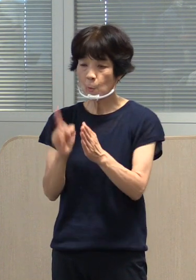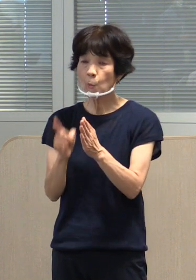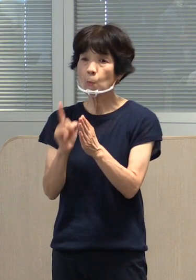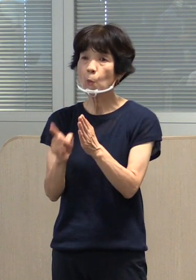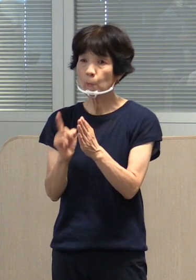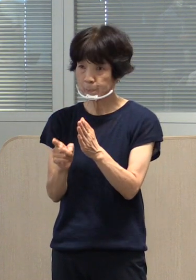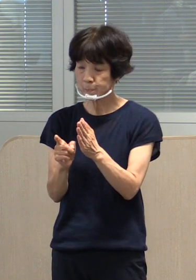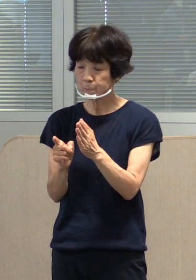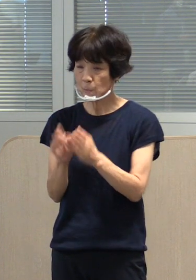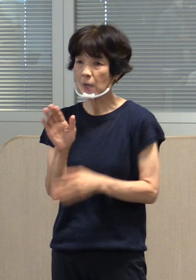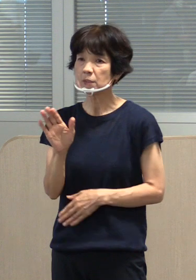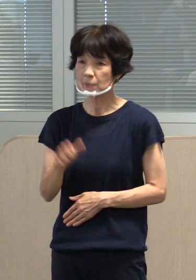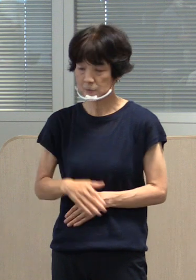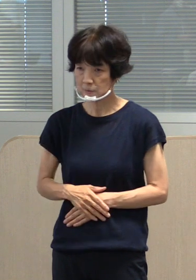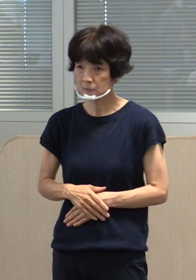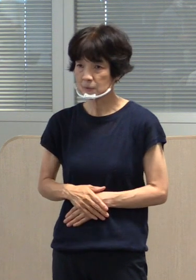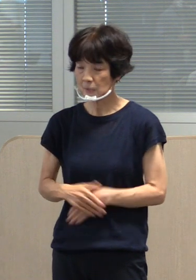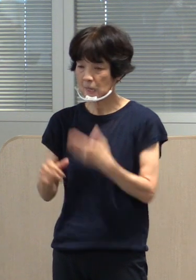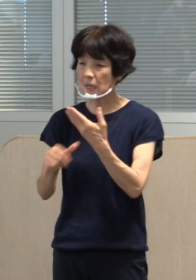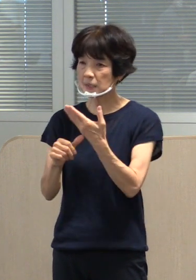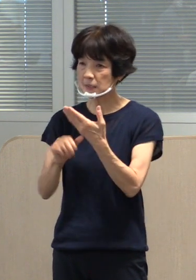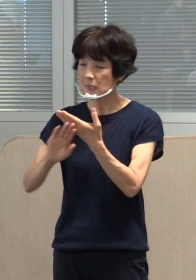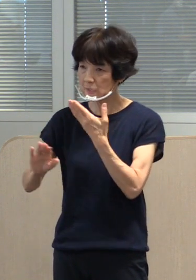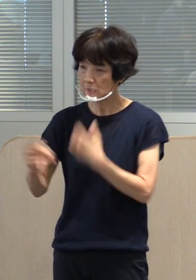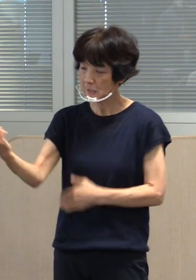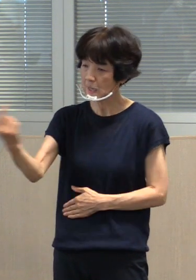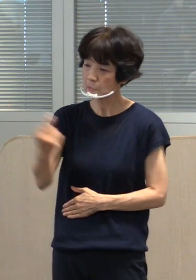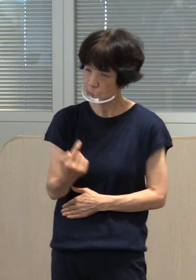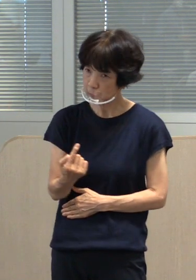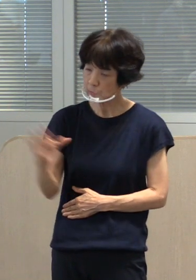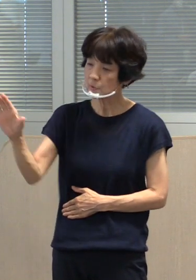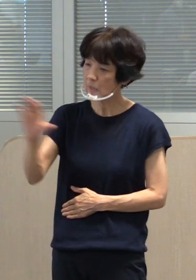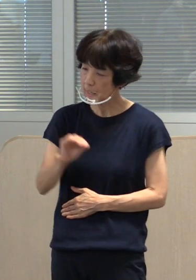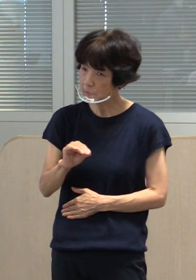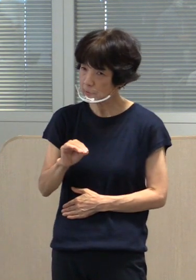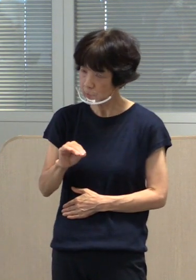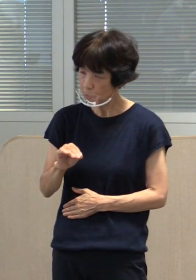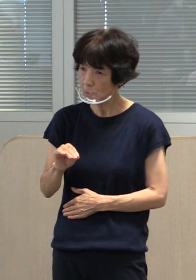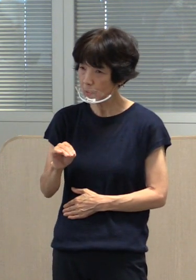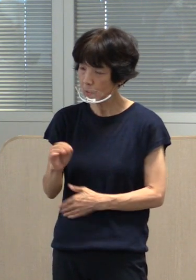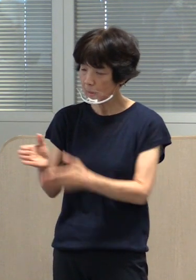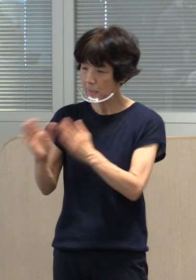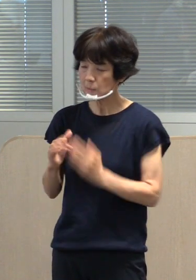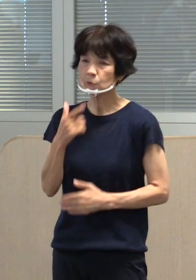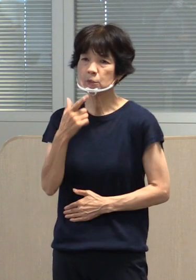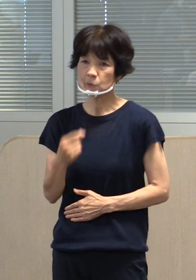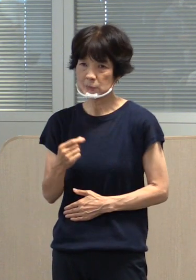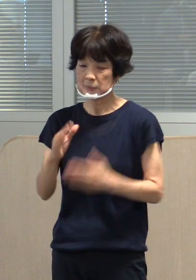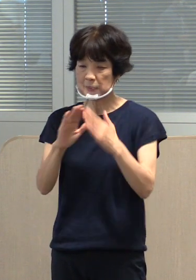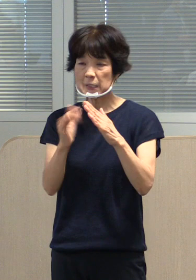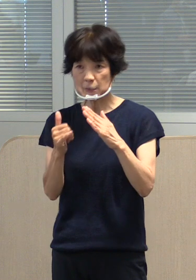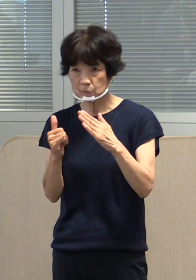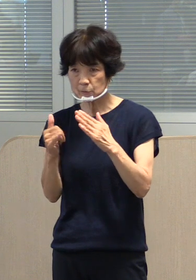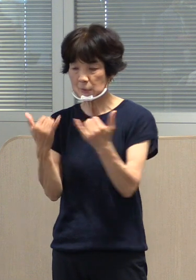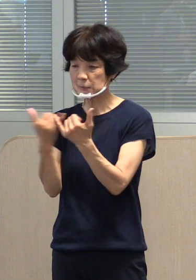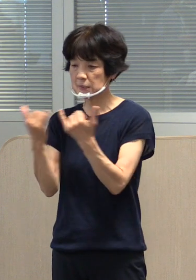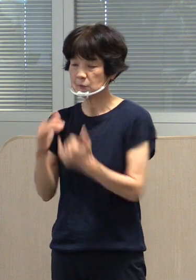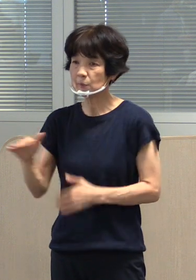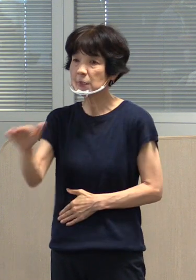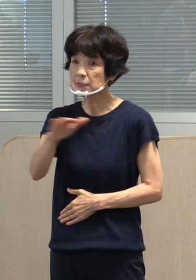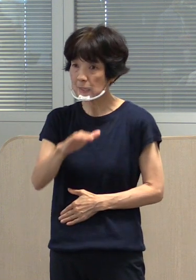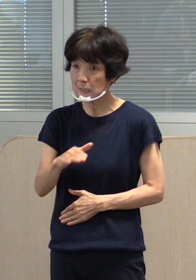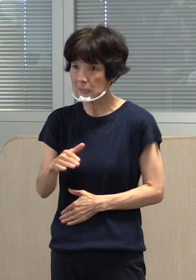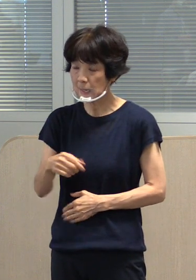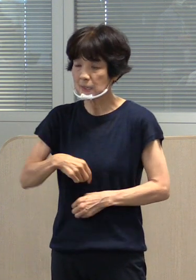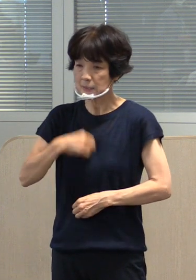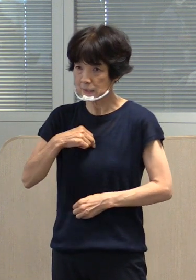で県外からの帰省については避けていただきますように、家族、親戚の皆さんから適切なアド